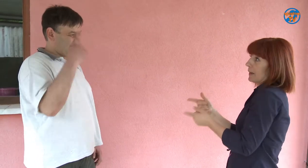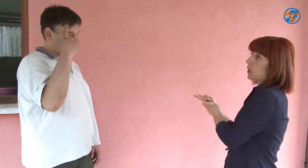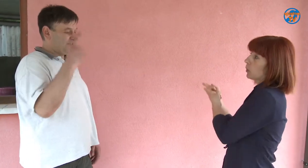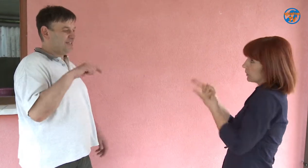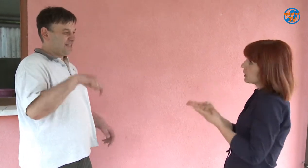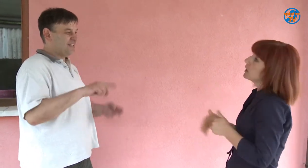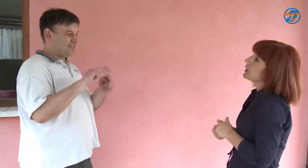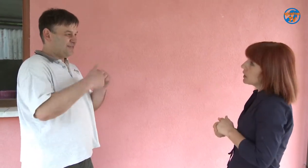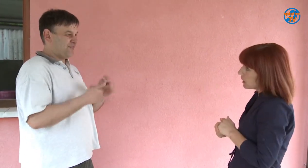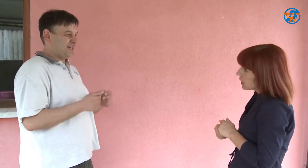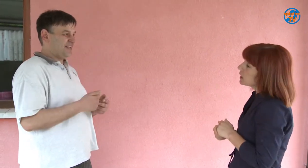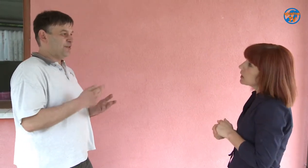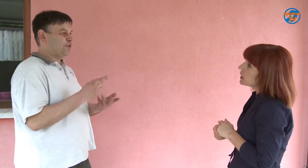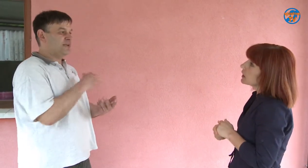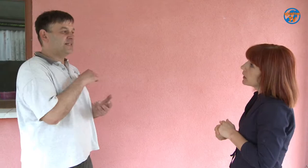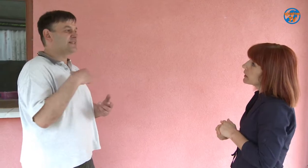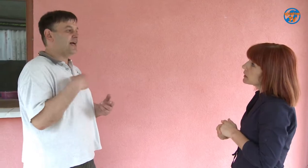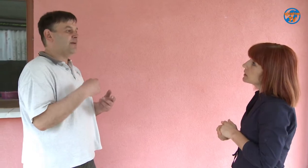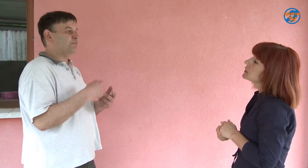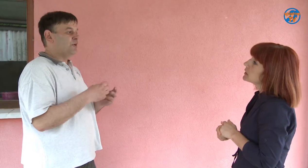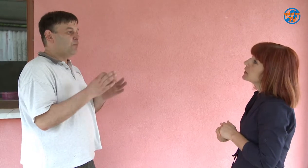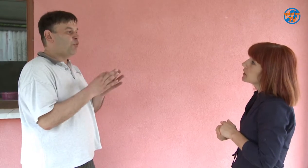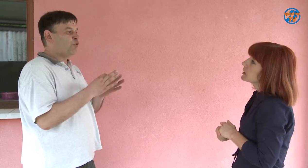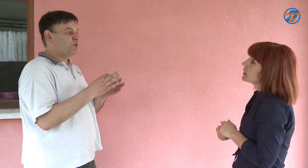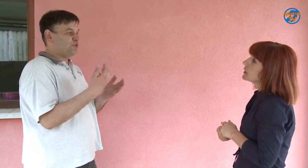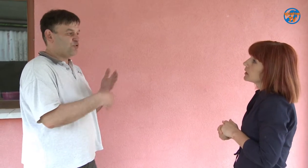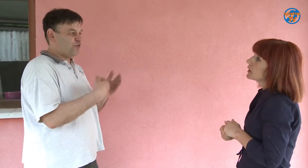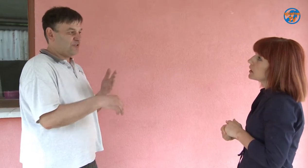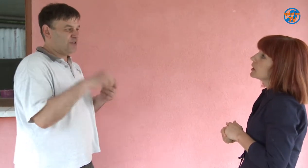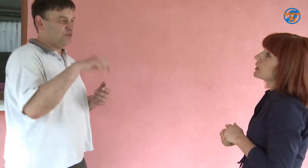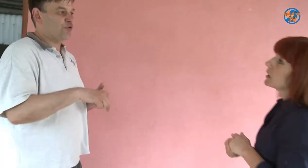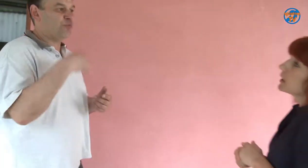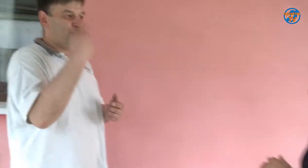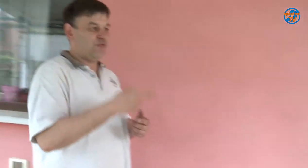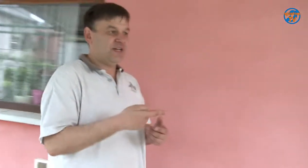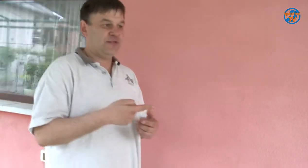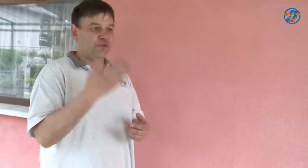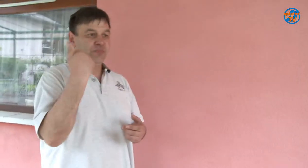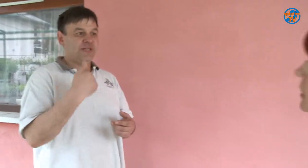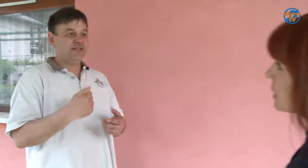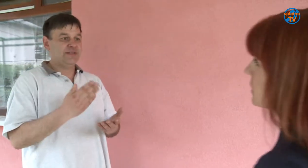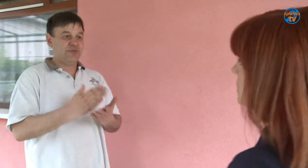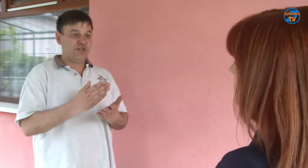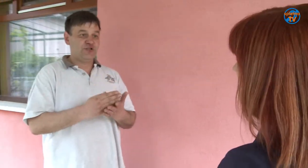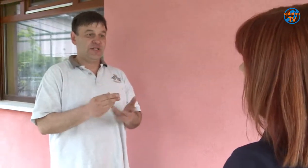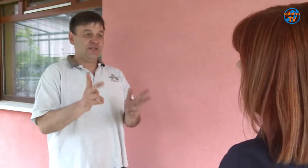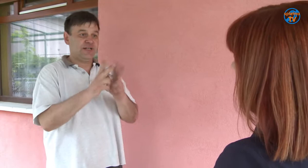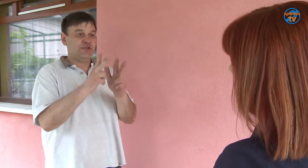vem za te stvari, ko mi je sam Boris Škoda to povedal, prej sem ga že